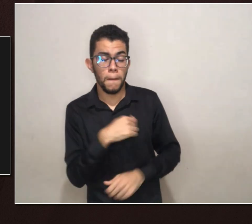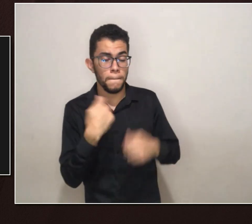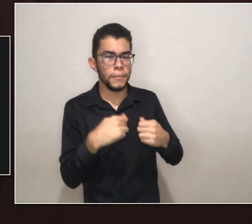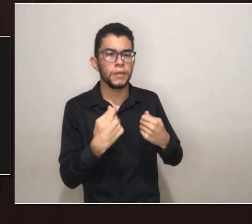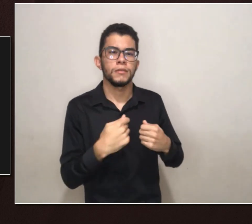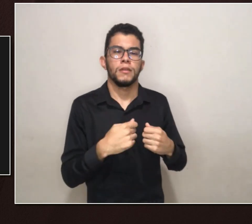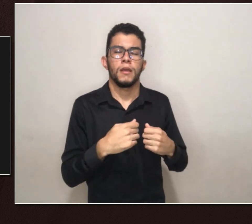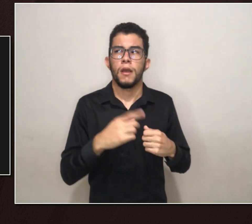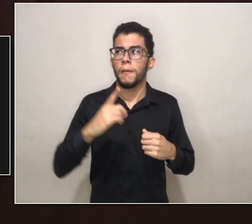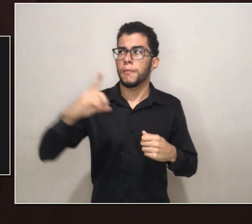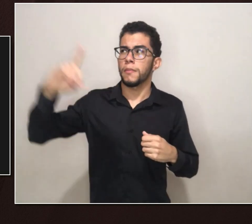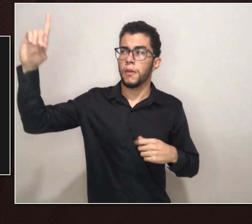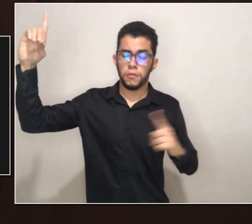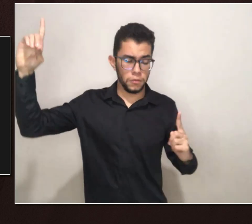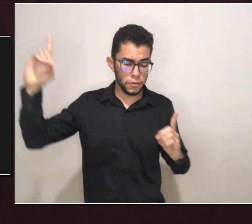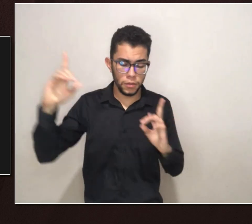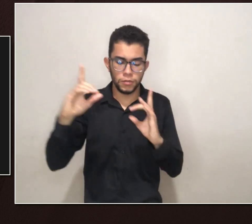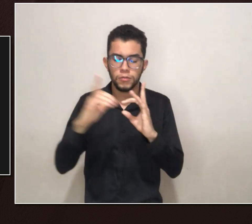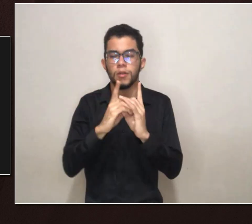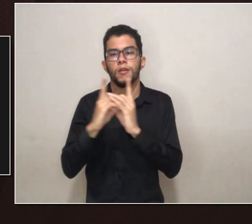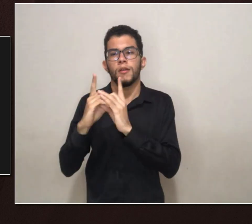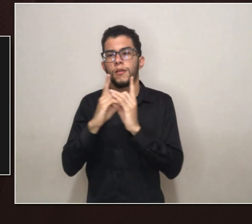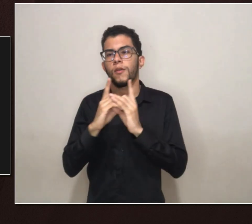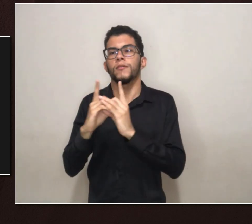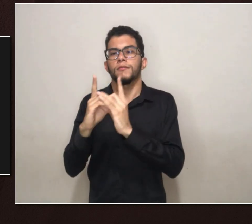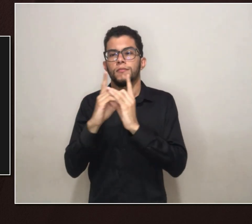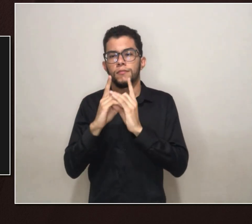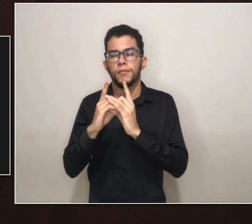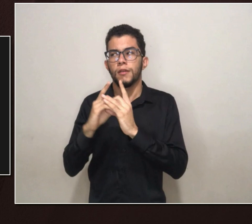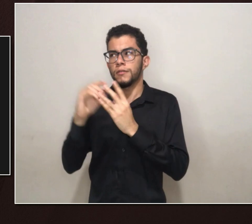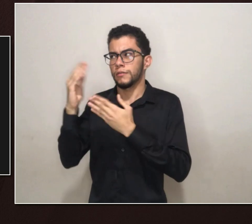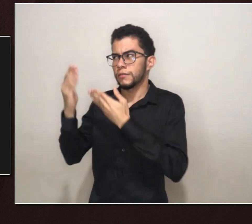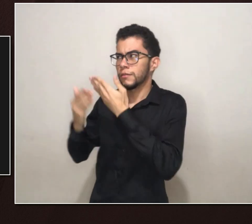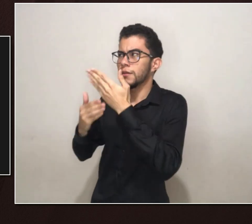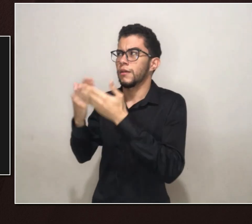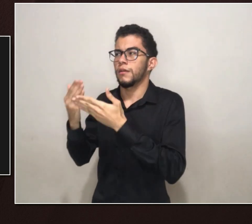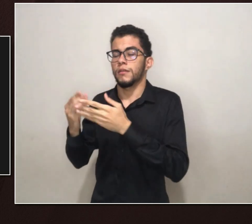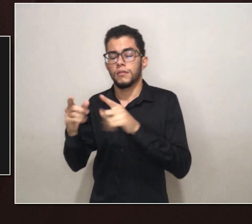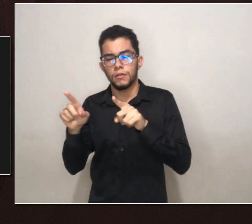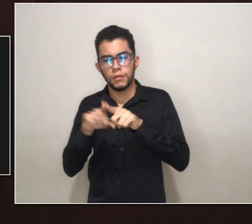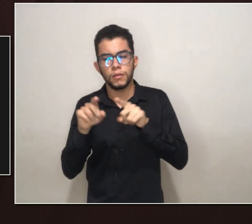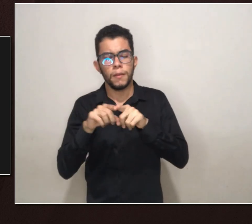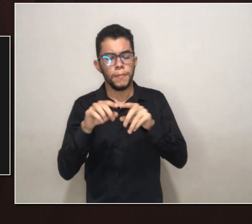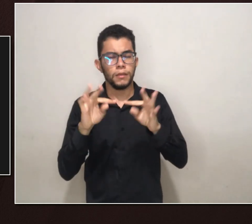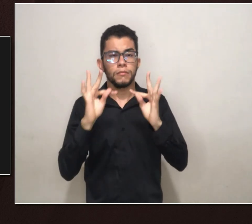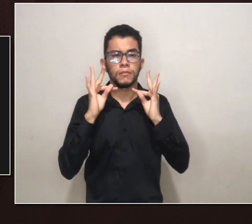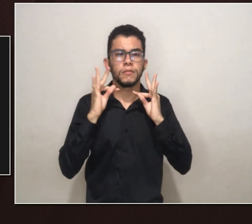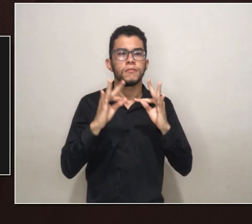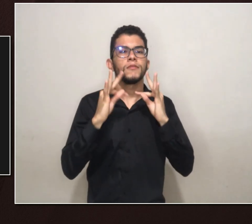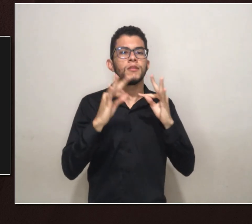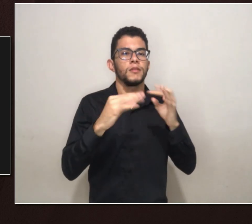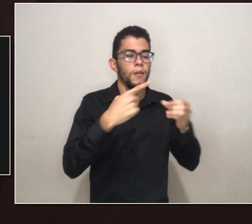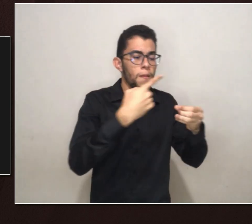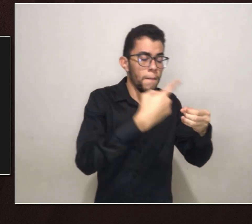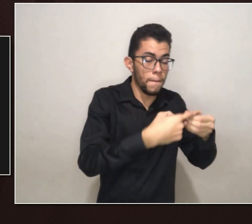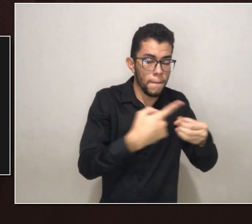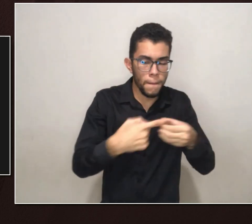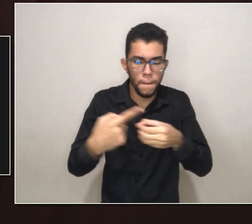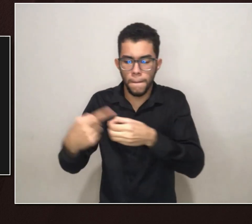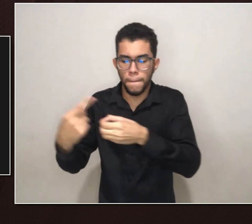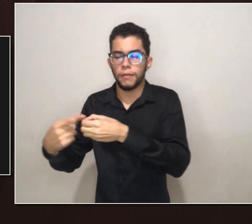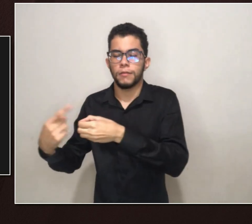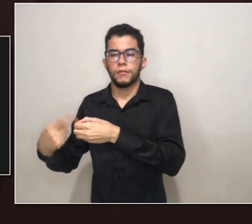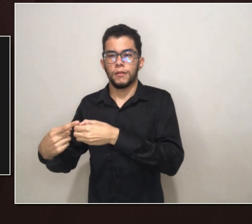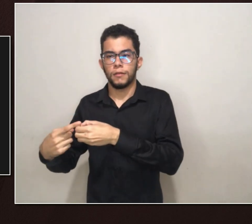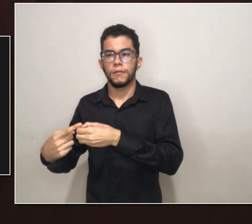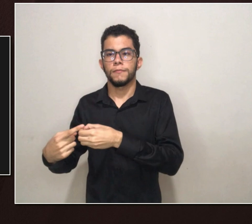brillamos como ese, somos testimonios en la ciudad. Testimonio, como dice el hermano, no, el Señor ya no está en forma ya física, pero